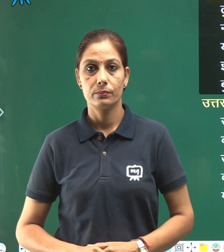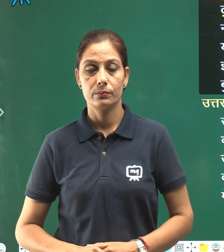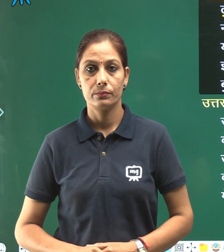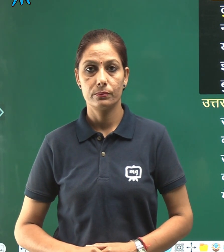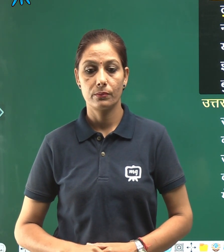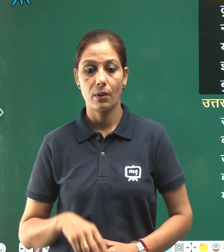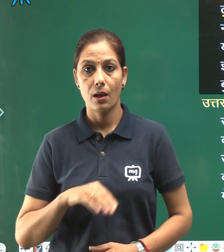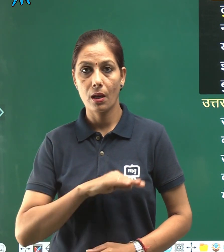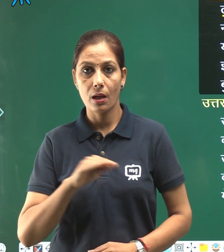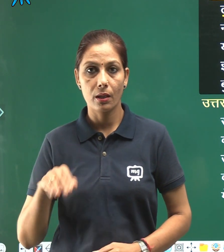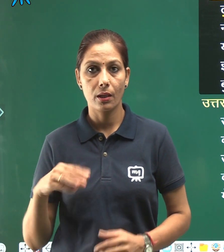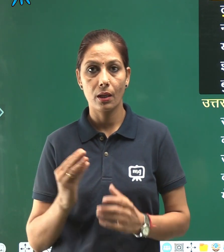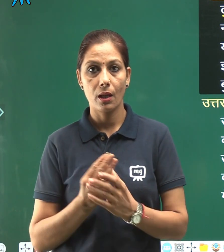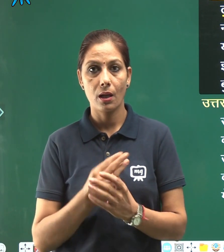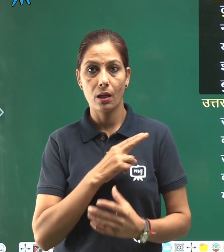मेढक मंडली